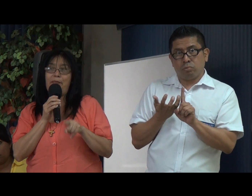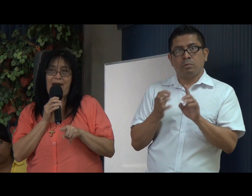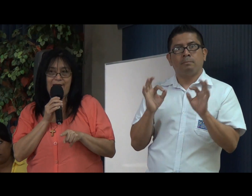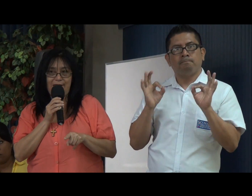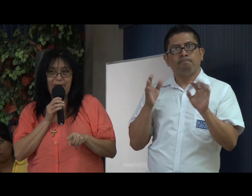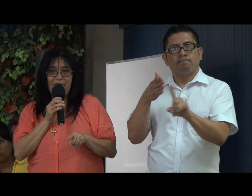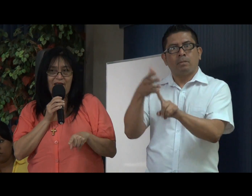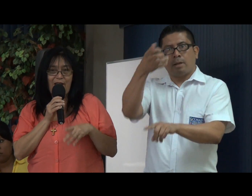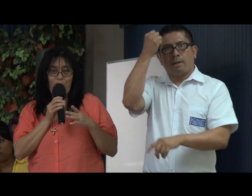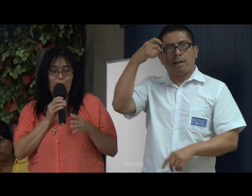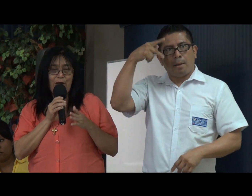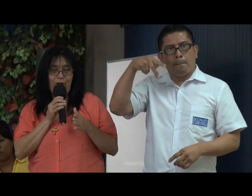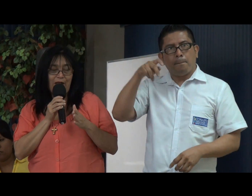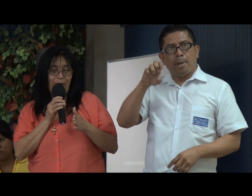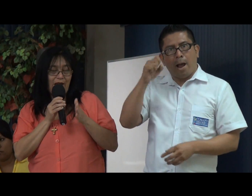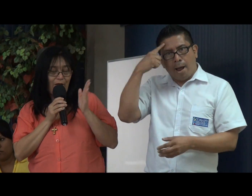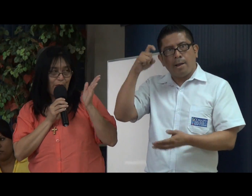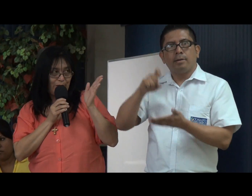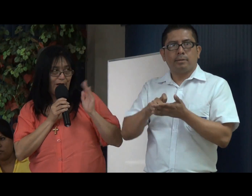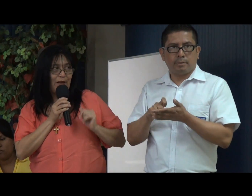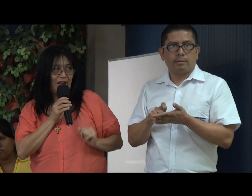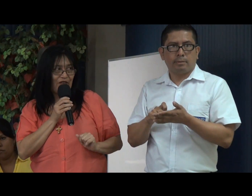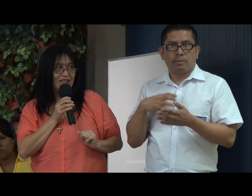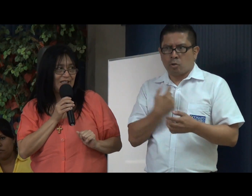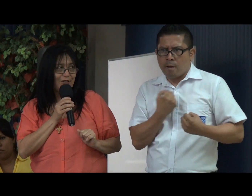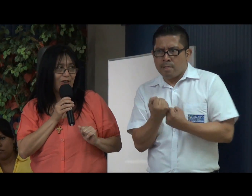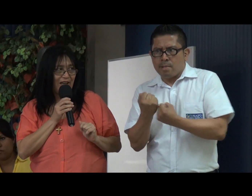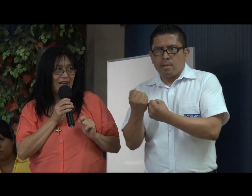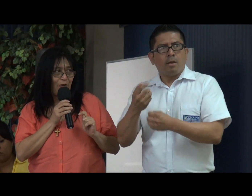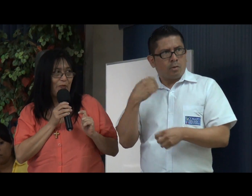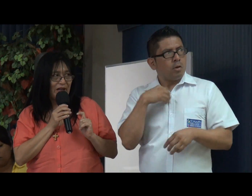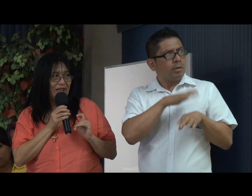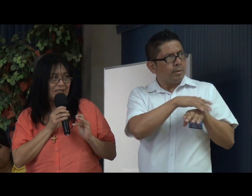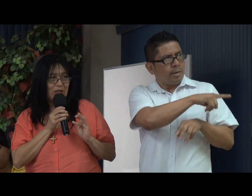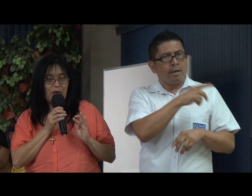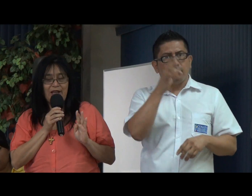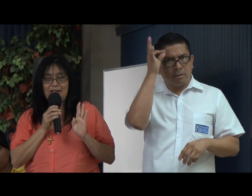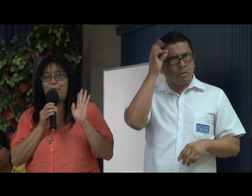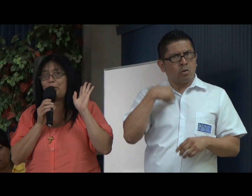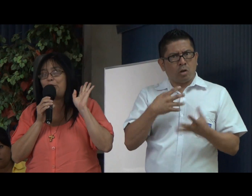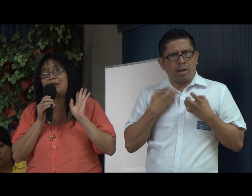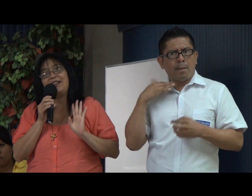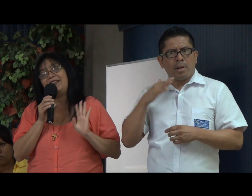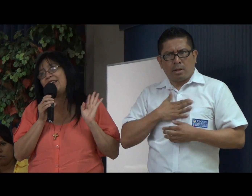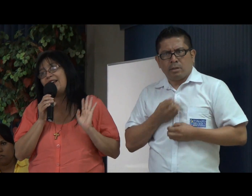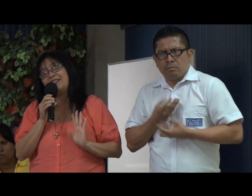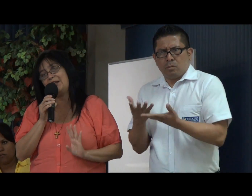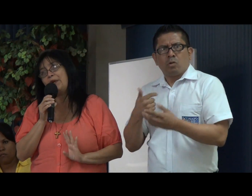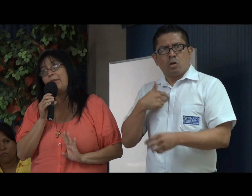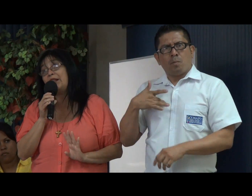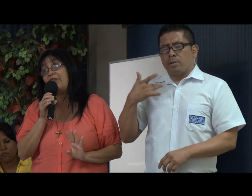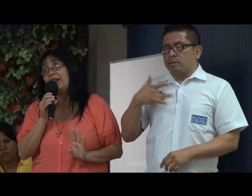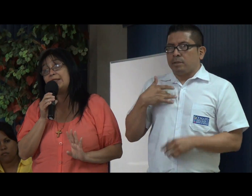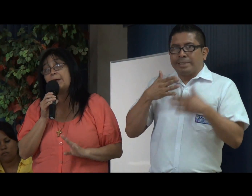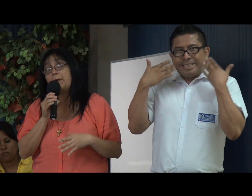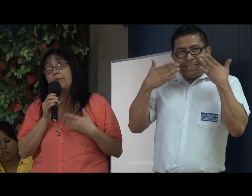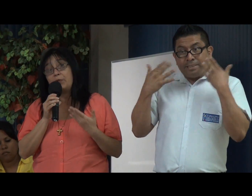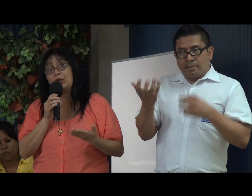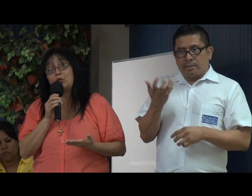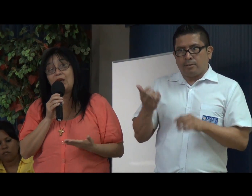PAES, que en un momento determinado pues yo le mandé a Francisco que quería compartir esa experiencia porque yo me sentía extremadamente feliz. Pero estoy